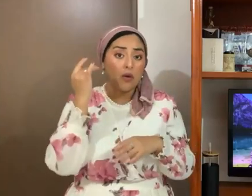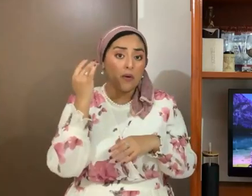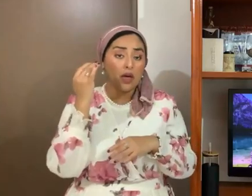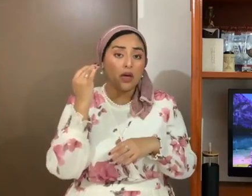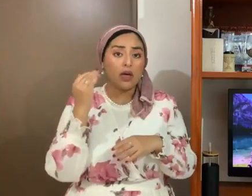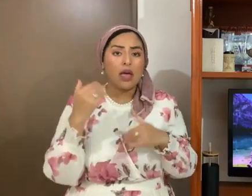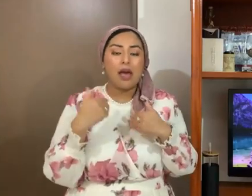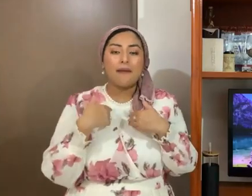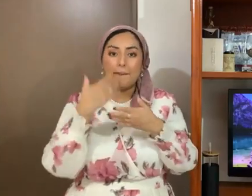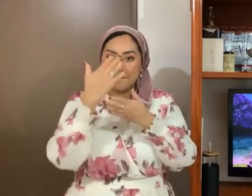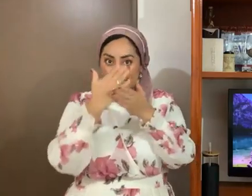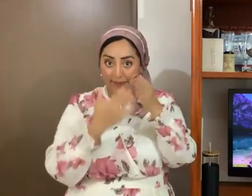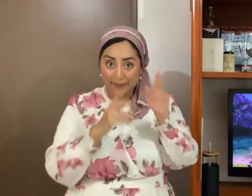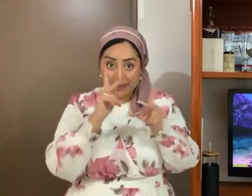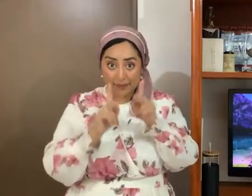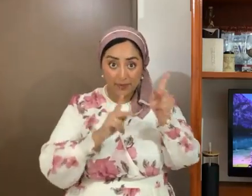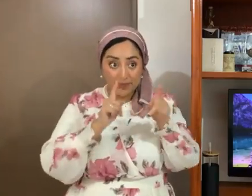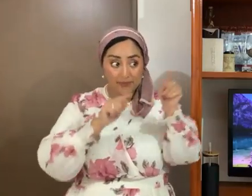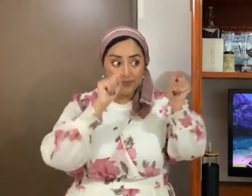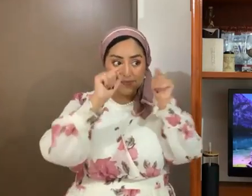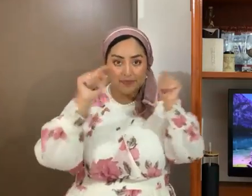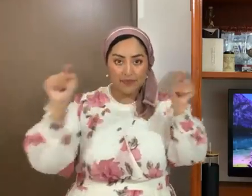eso hay personas en